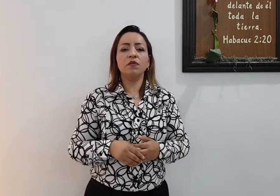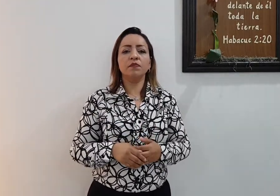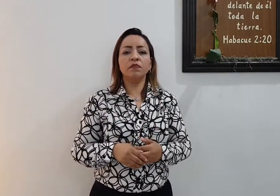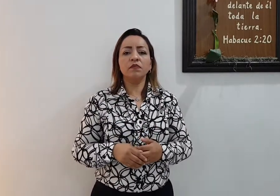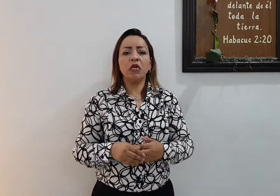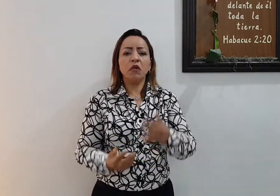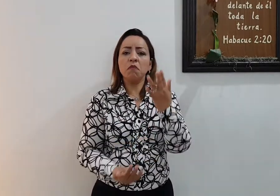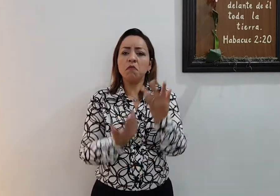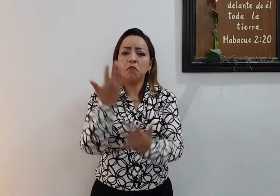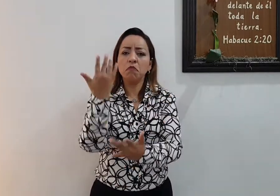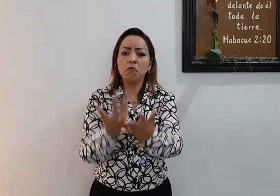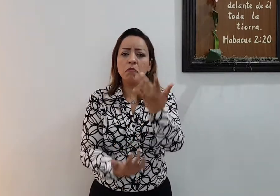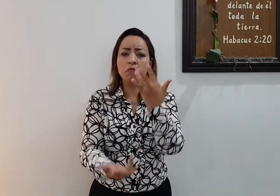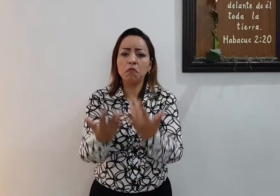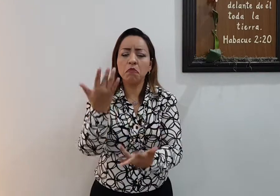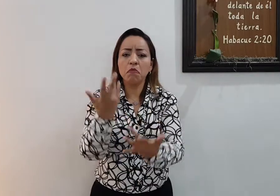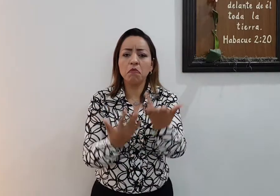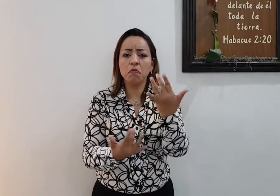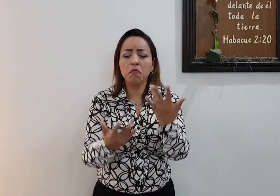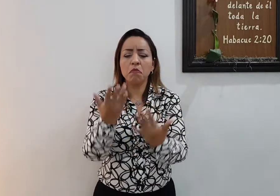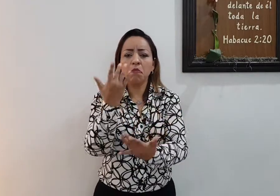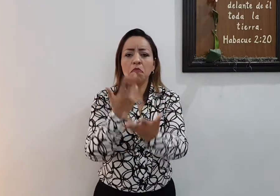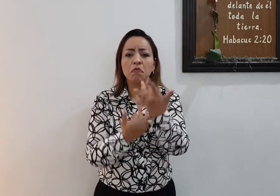por eso le digo, no crea que le estoy diciendo que ore 30 segundos.